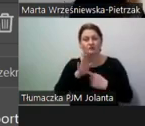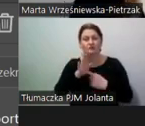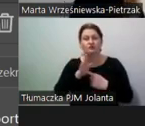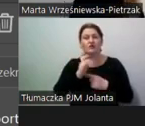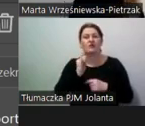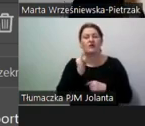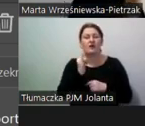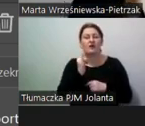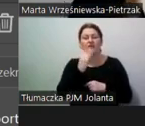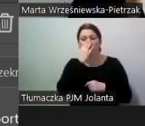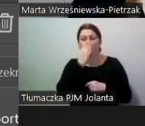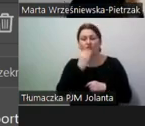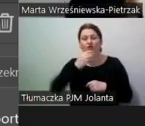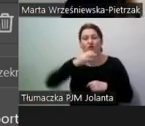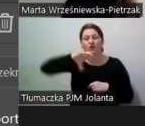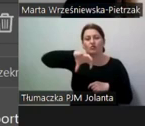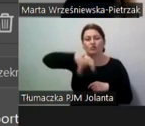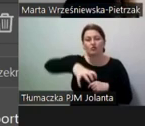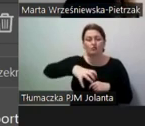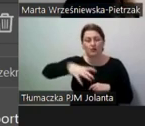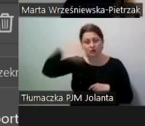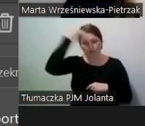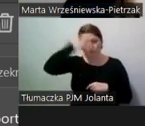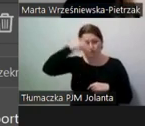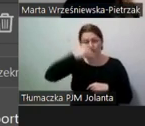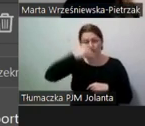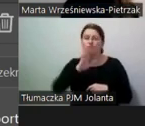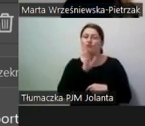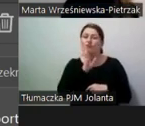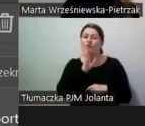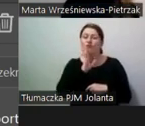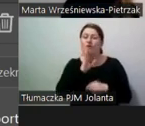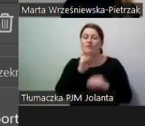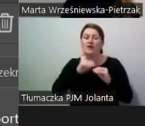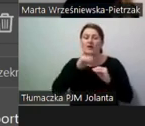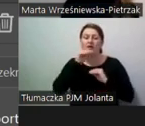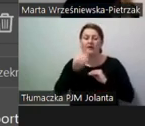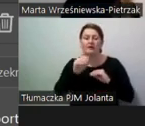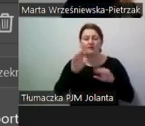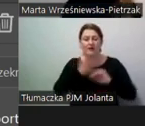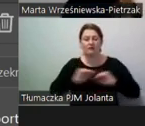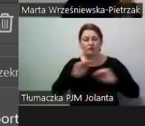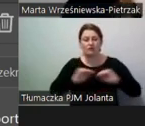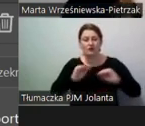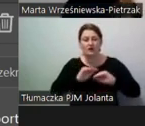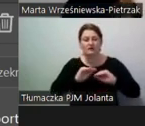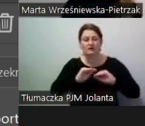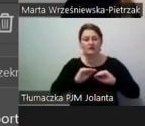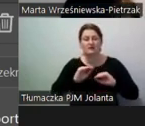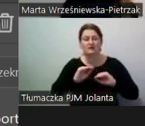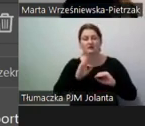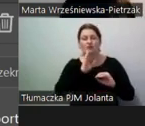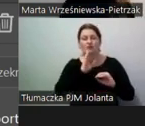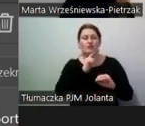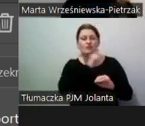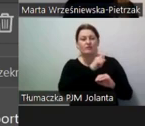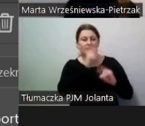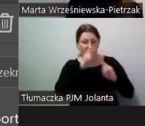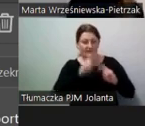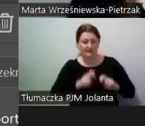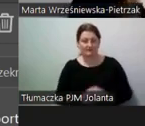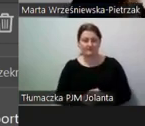wypadła grupa uczniów na podobnym etapie edukacyjnym, co osoba badana. Po